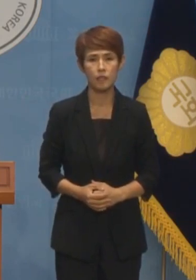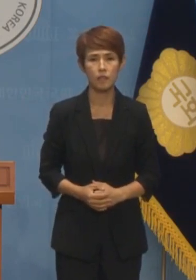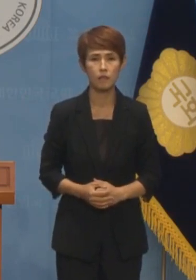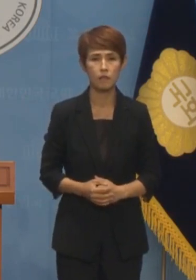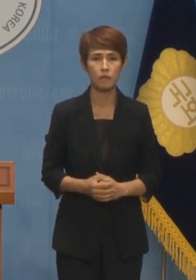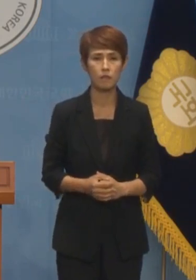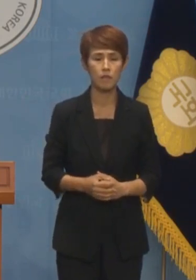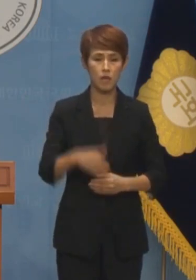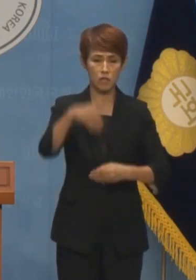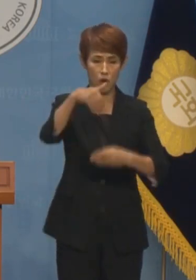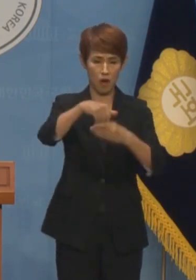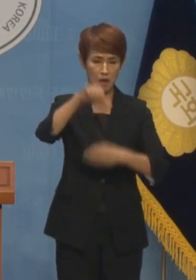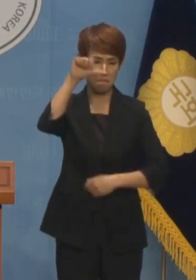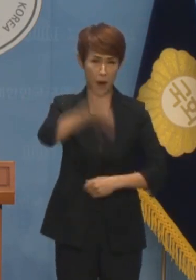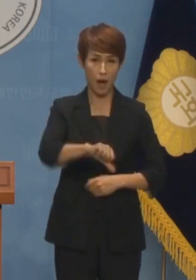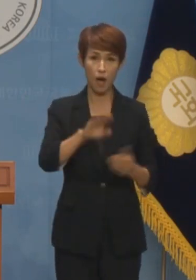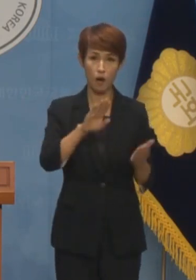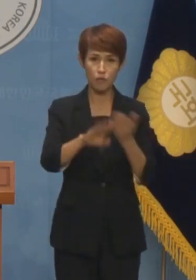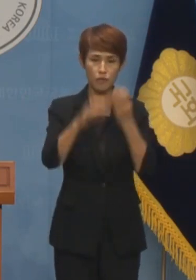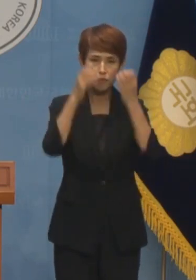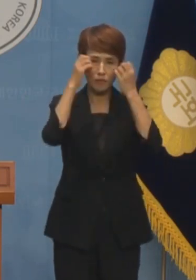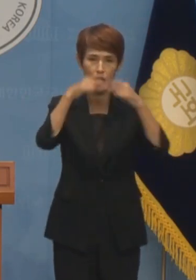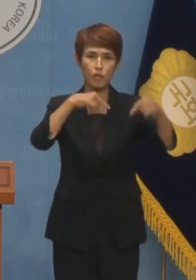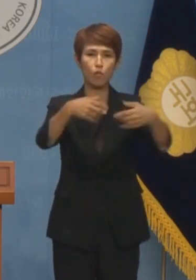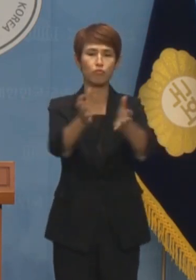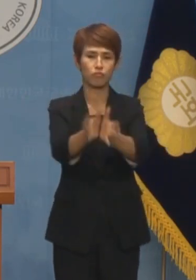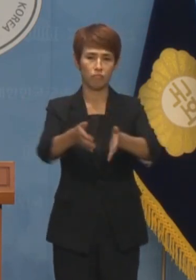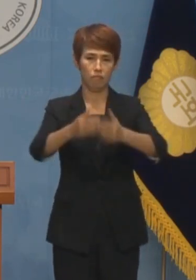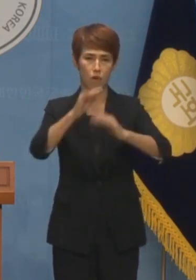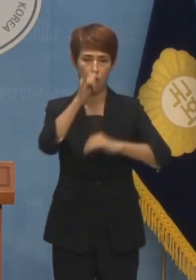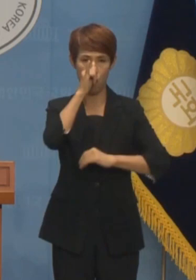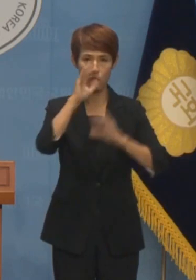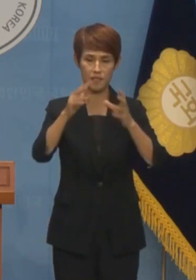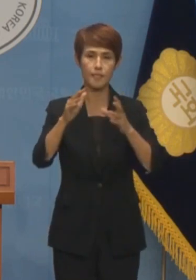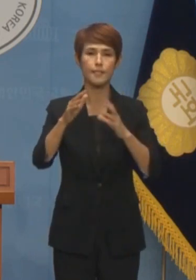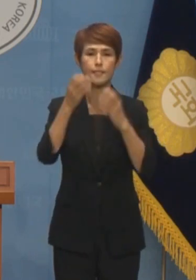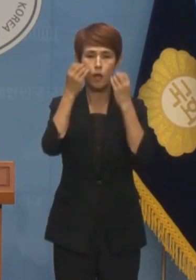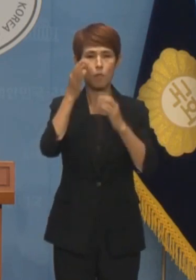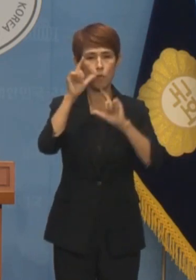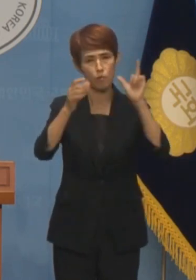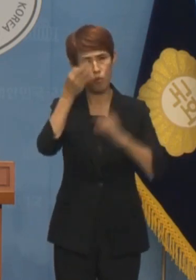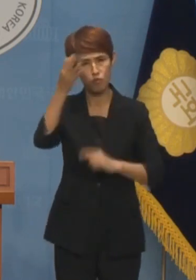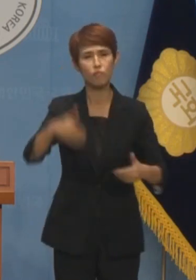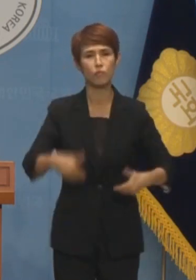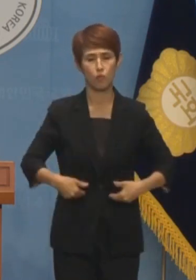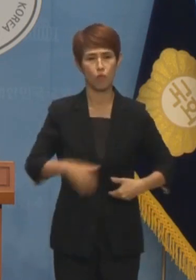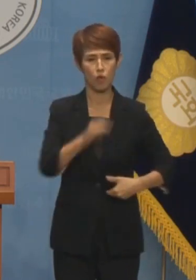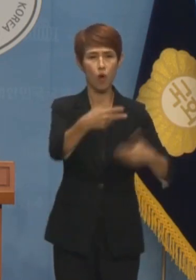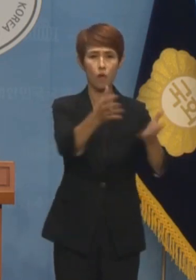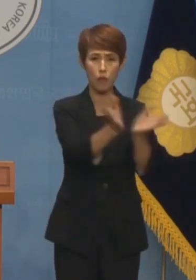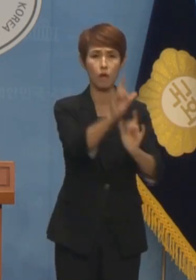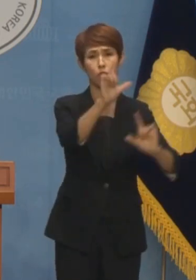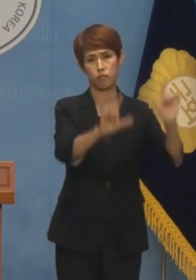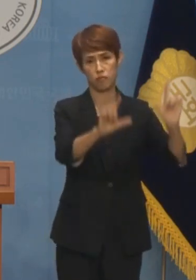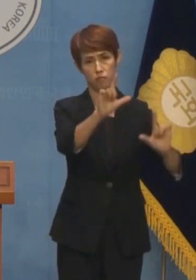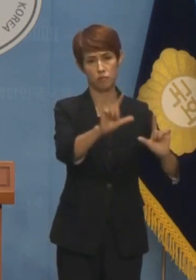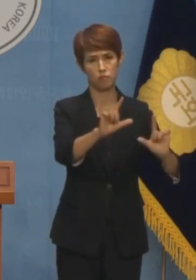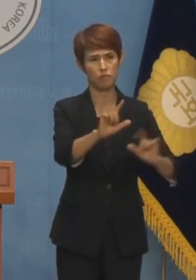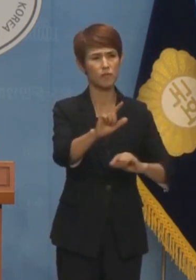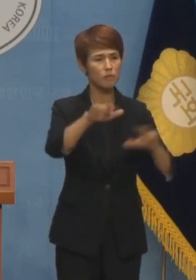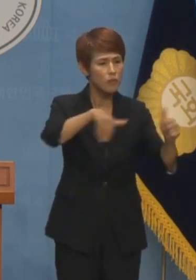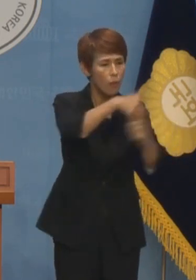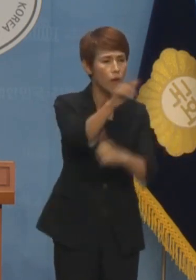총선 패배 이후 새 지도부를 세워 국민에게 새로운 모습을 보여야 할 여당의 현 주소는